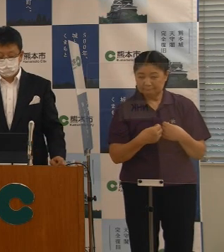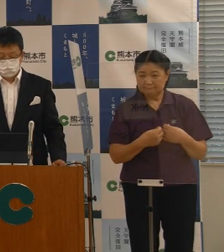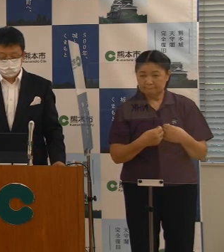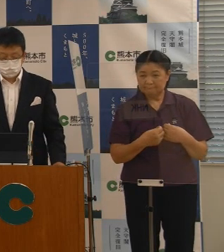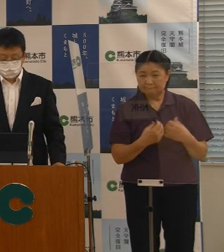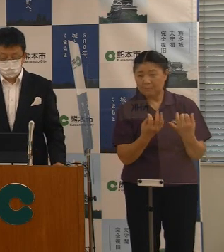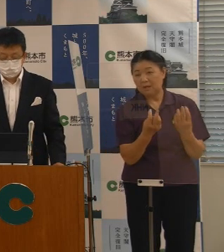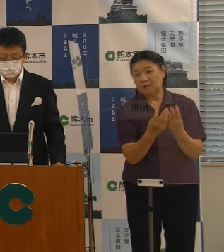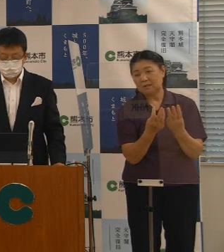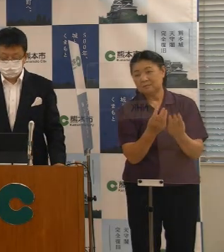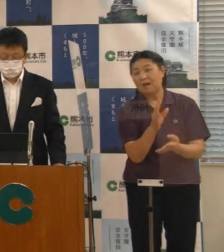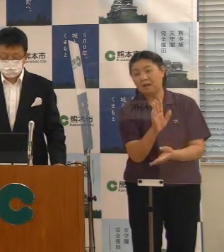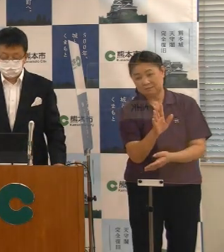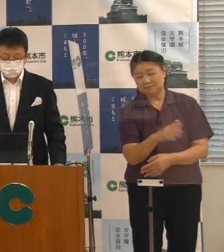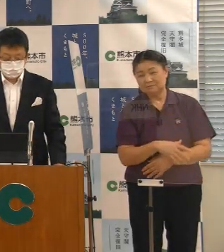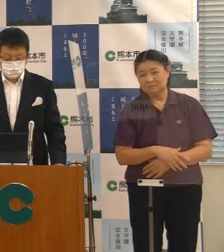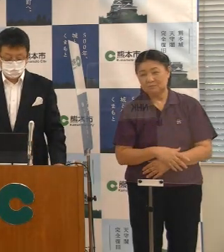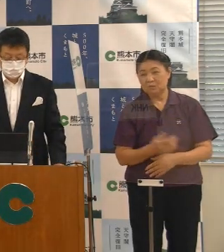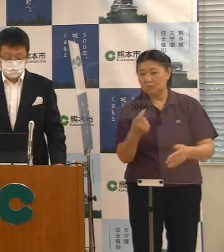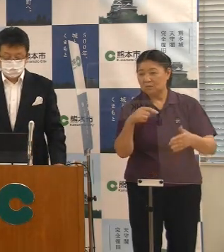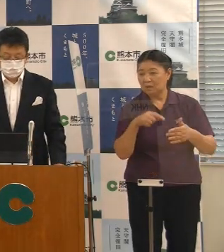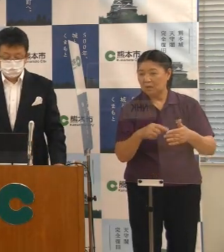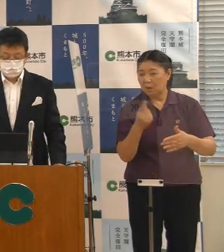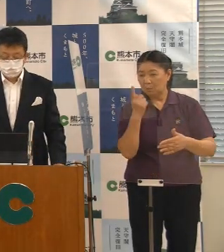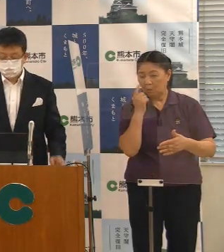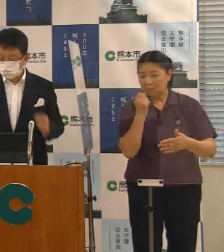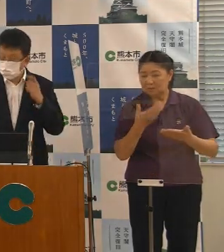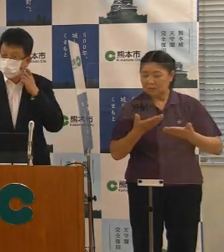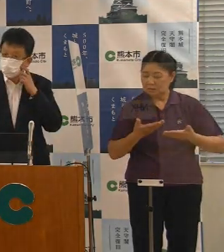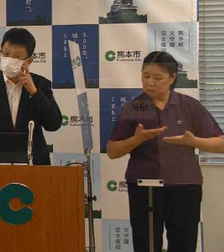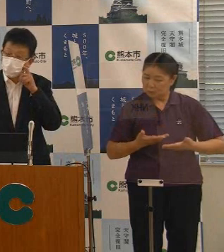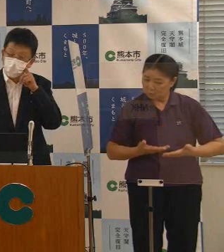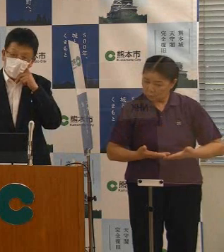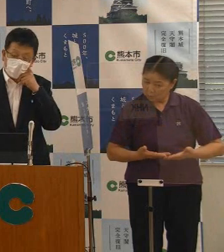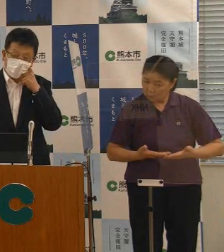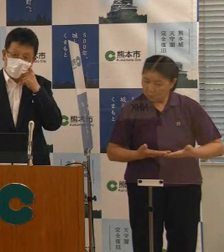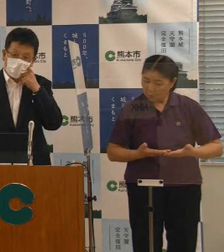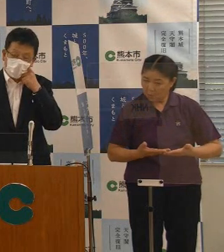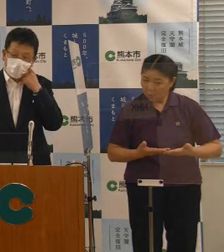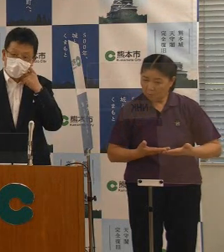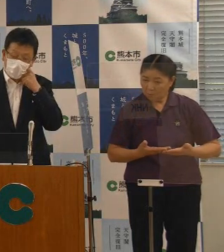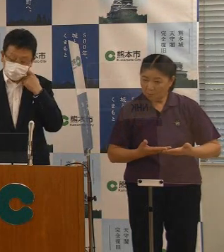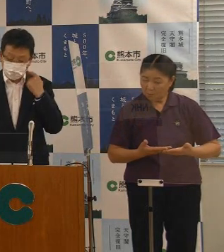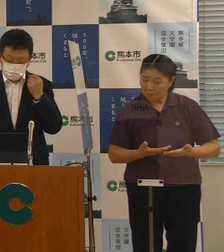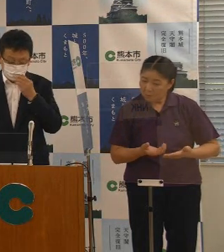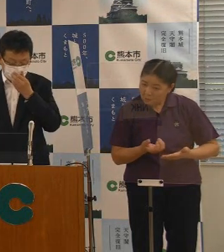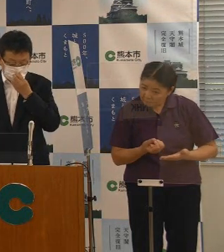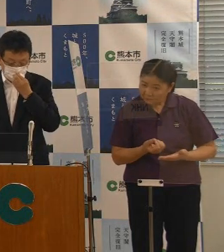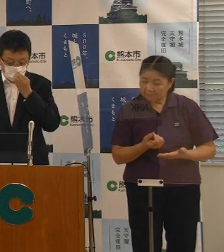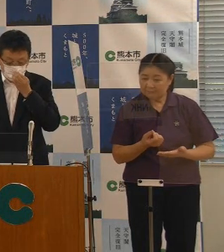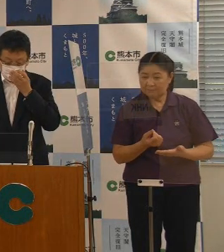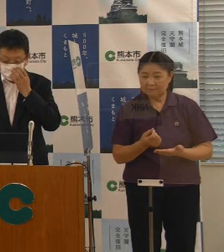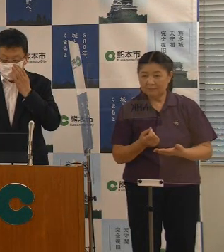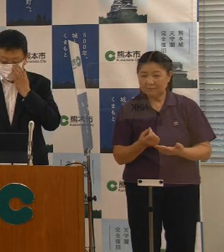数いらっしゃるということですが、はい、その中でもし重症化をされた方が、もしいらっしゃいました